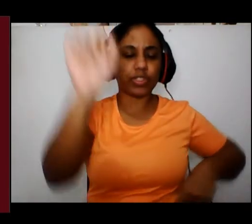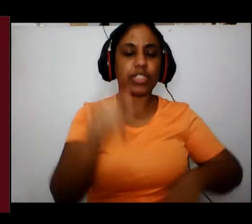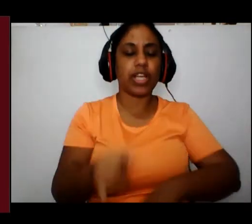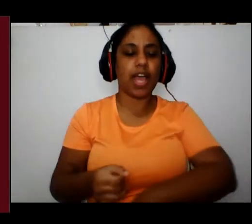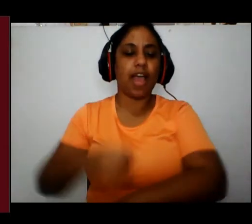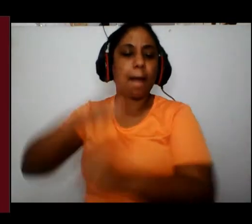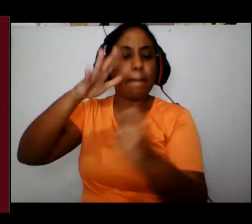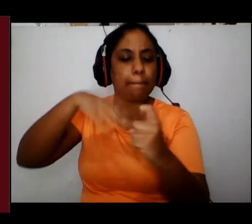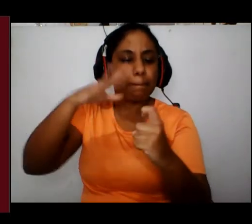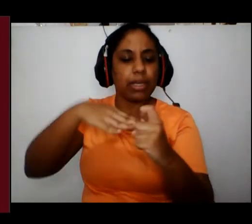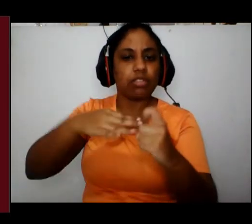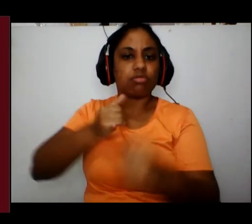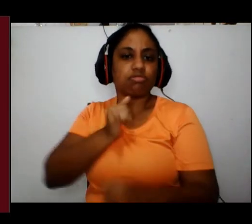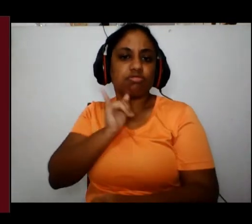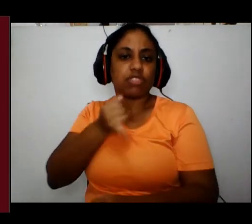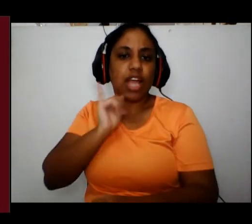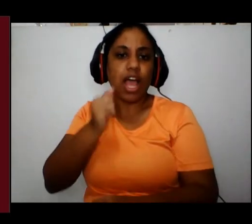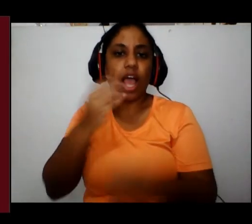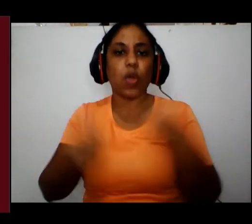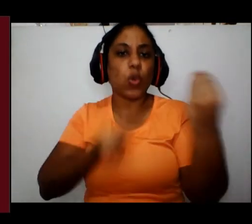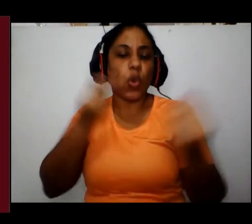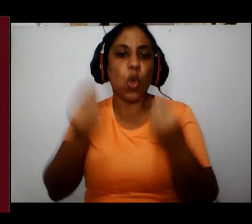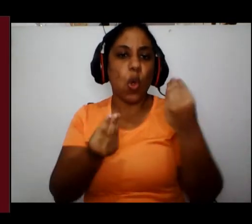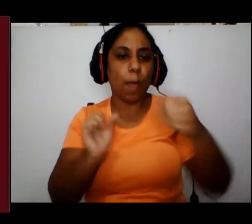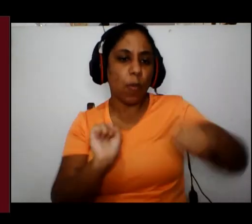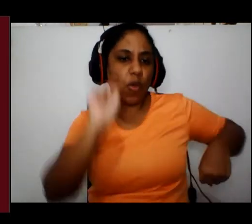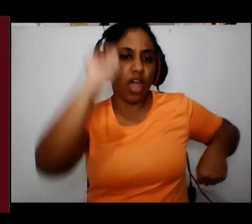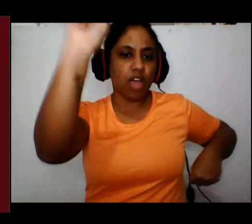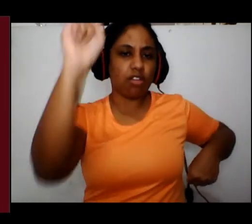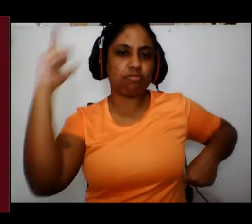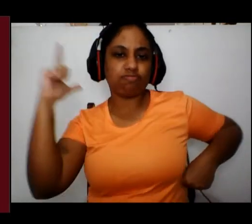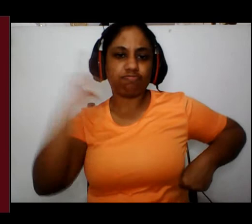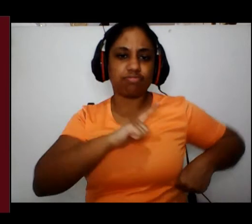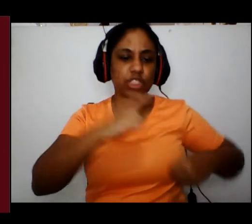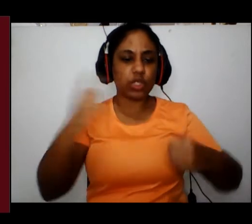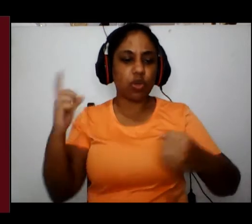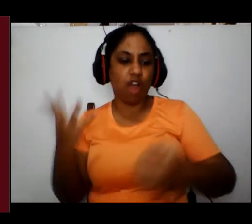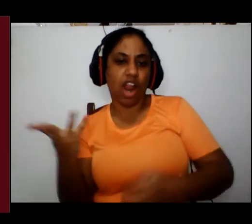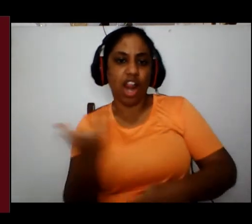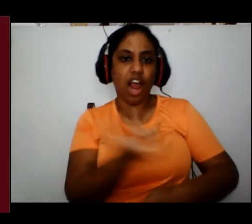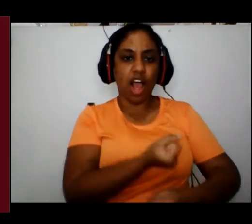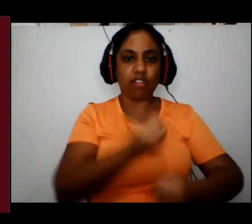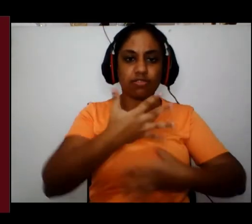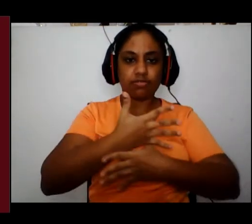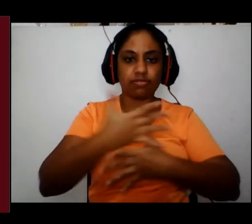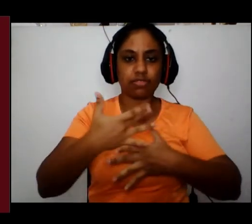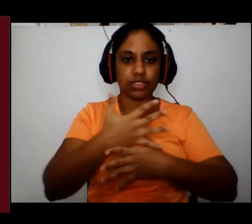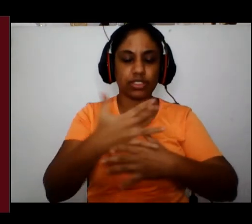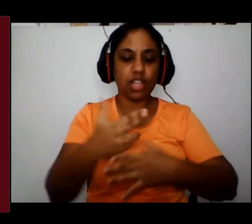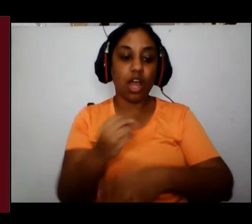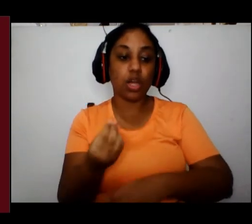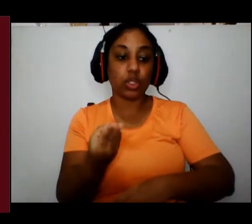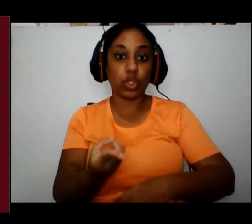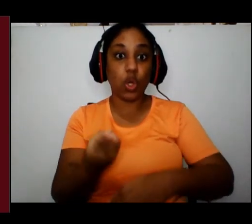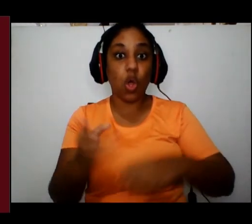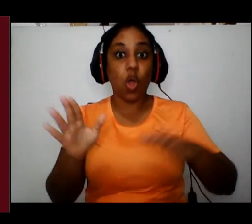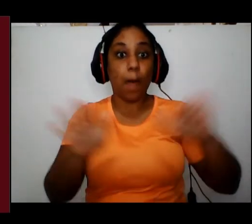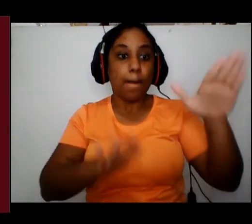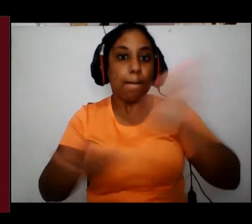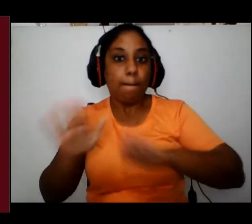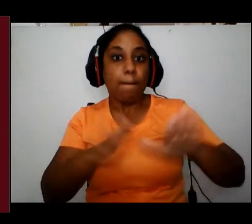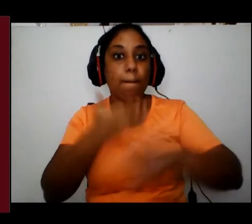que narram, que contam as aventuras de um herói, como um herói conseguiu salvar uma cidade, como um herói